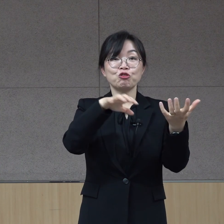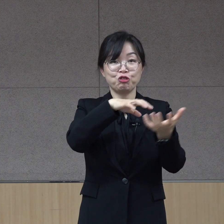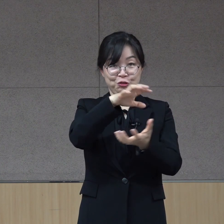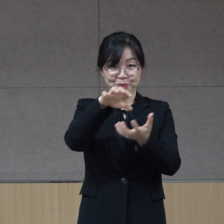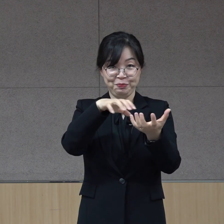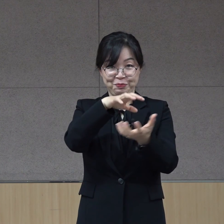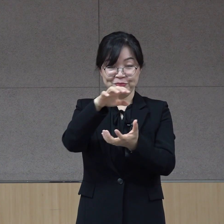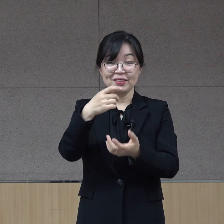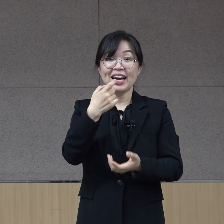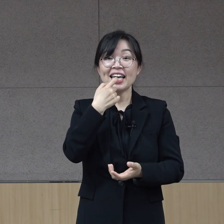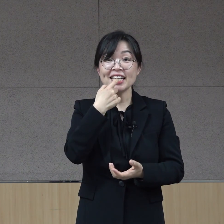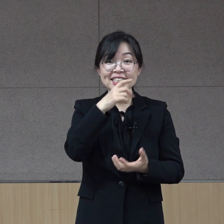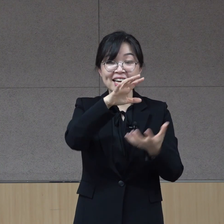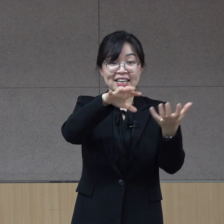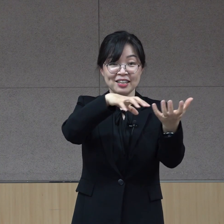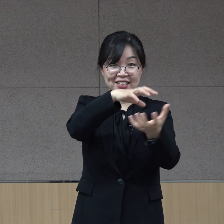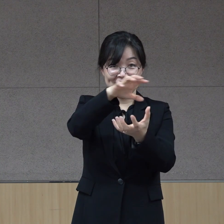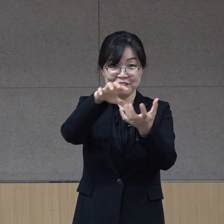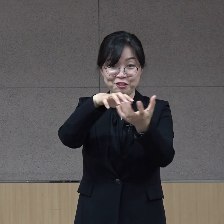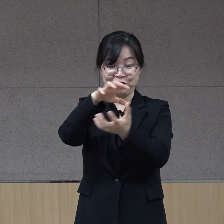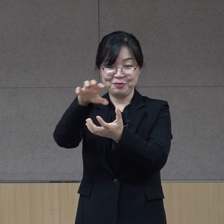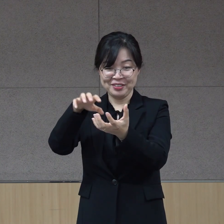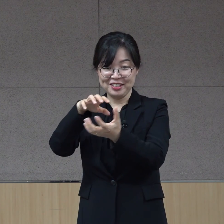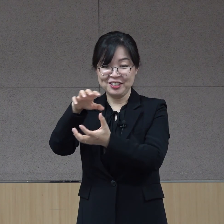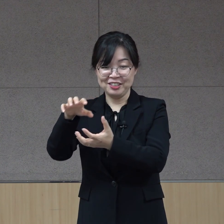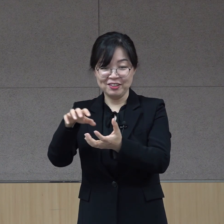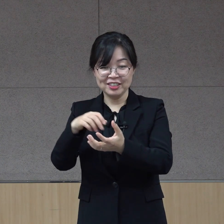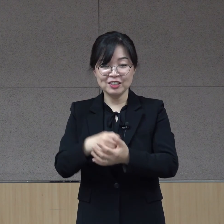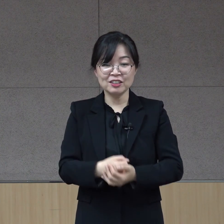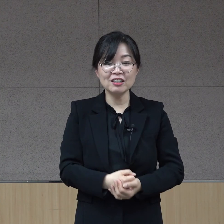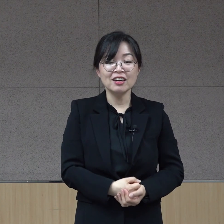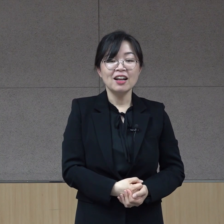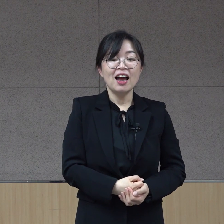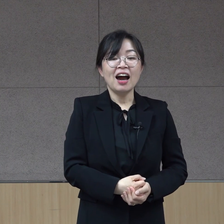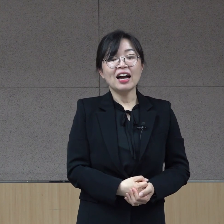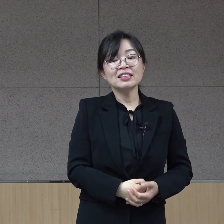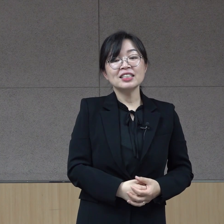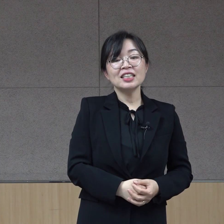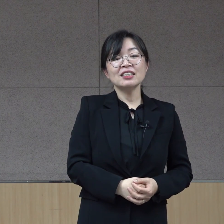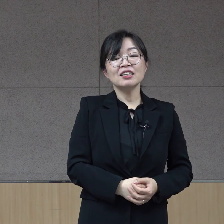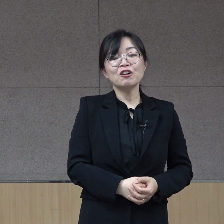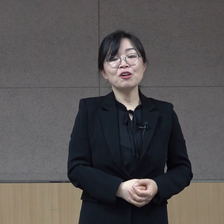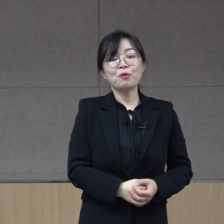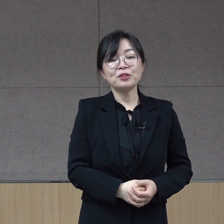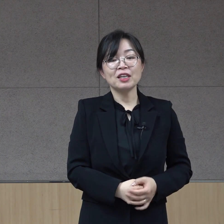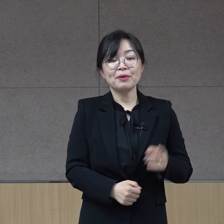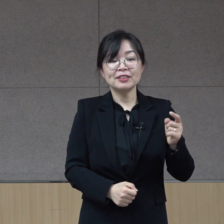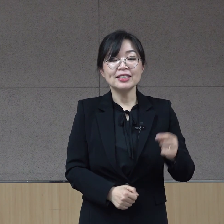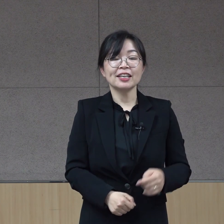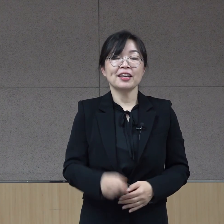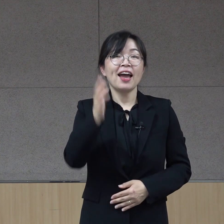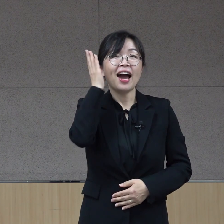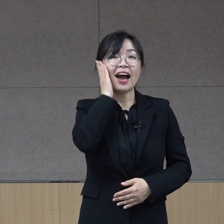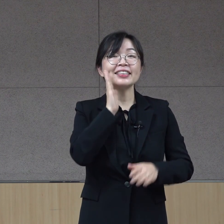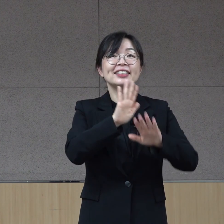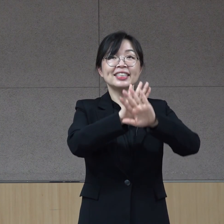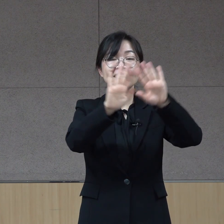구름. 하얀색, 구름. 그렇죠. 그래서 이거를 하늘이 흐린 걸 보니 하면은 이렇게 되는 거예요.